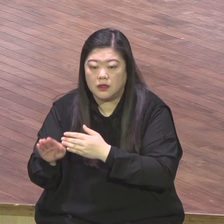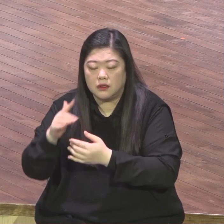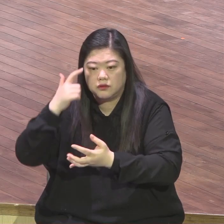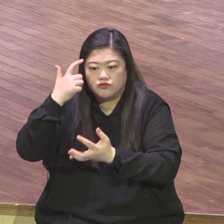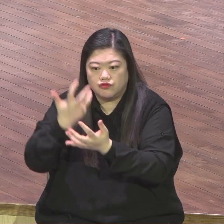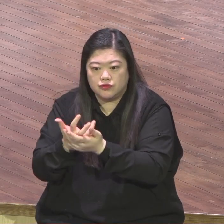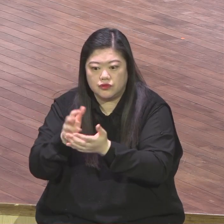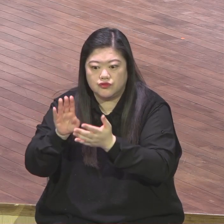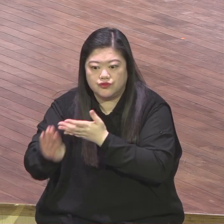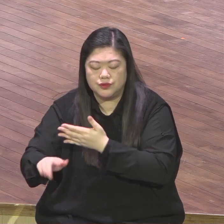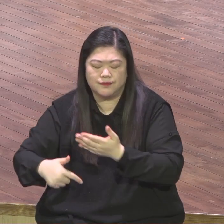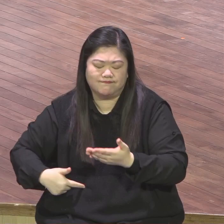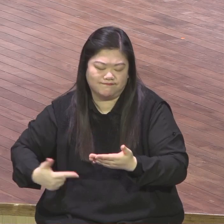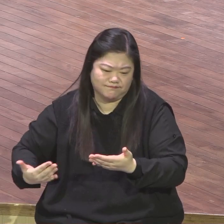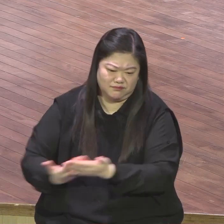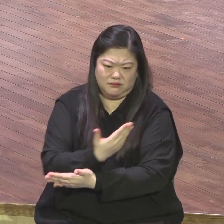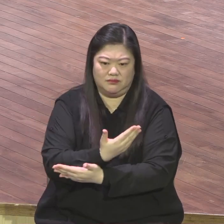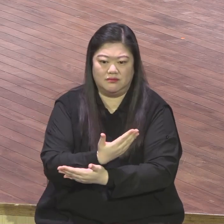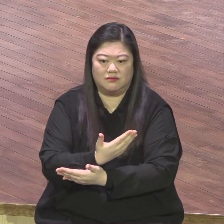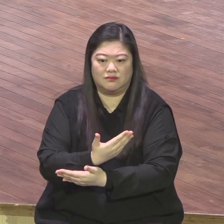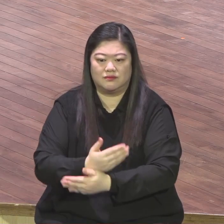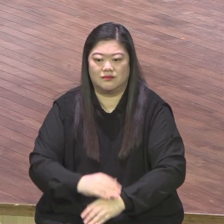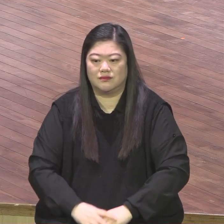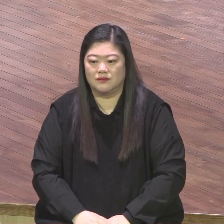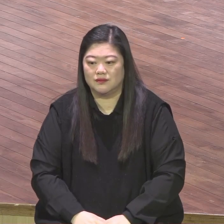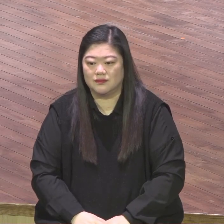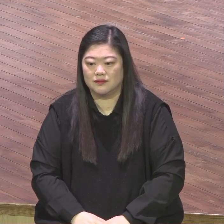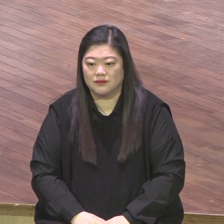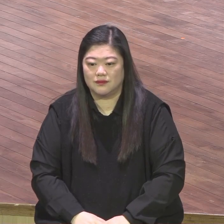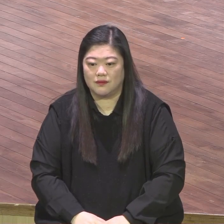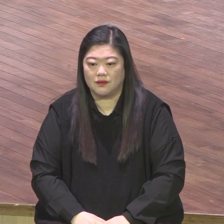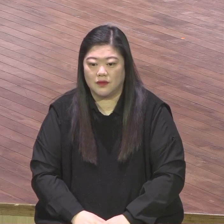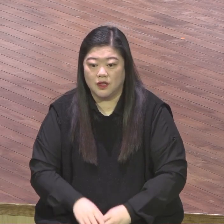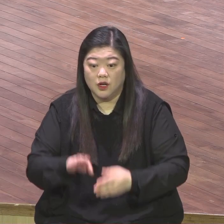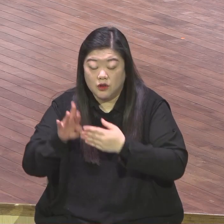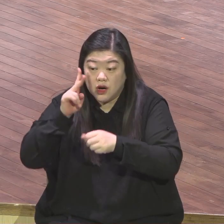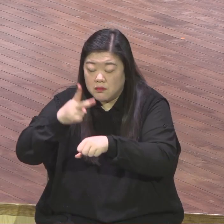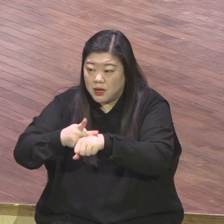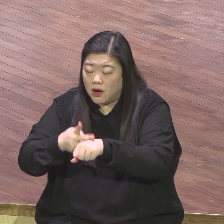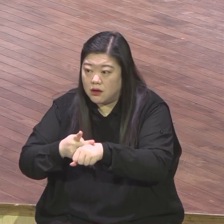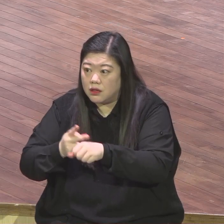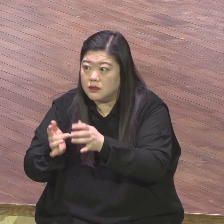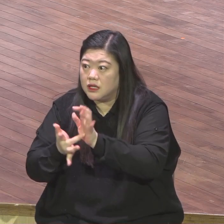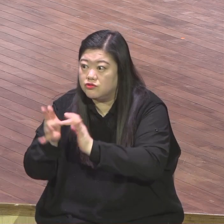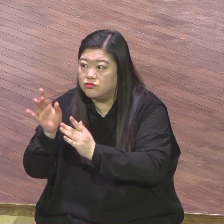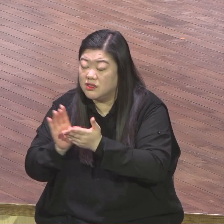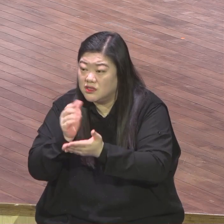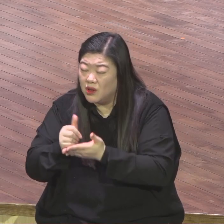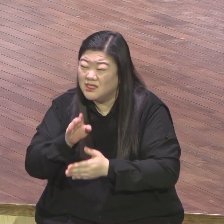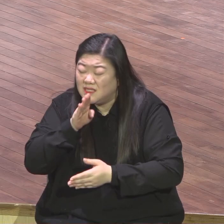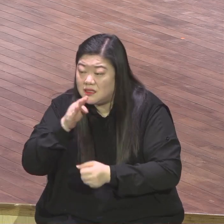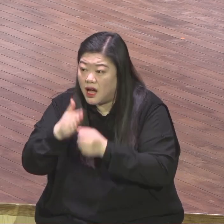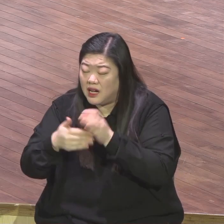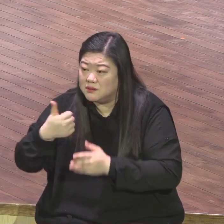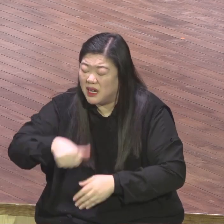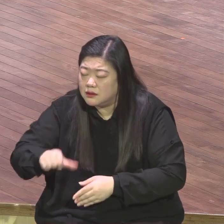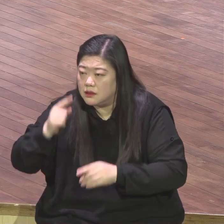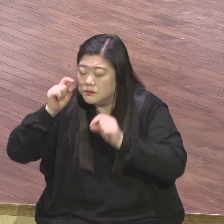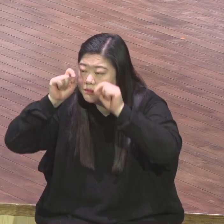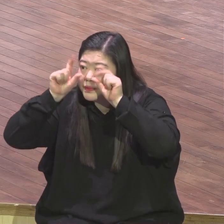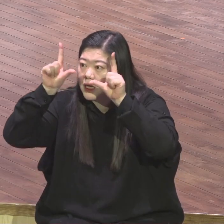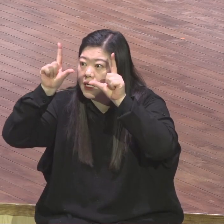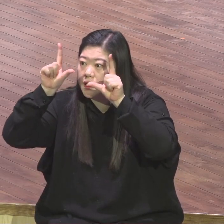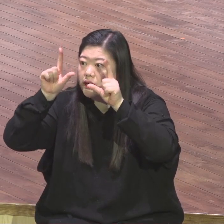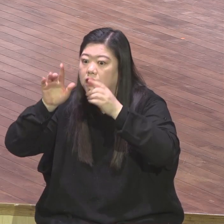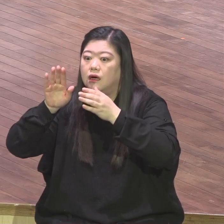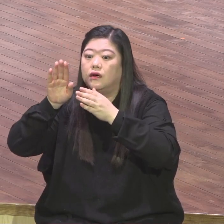이런 회심과 변화 이후에 이 사도 바울은 지속적으로 예수 그리스도를 알기 원했고